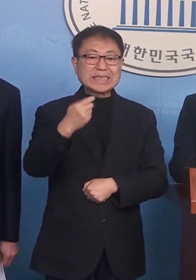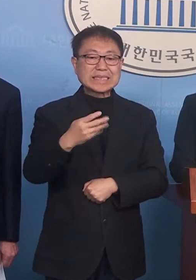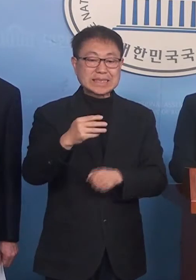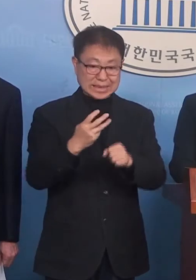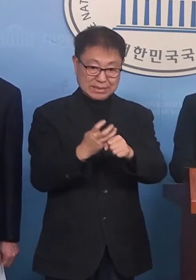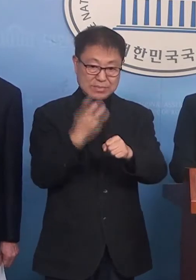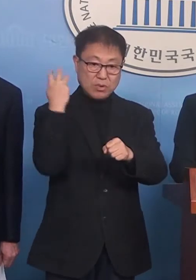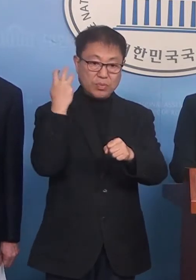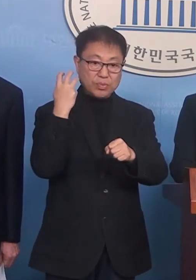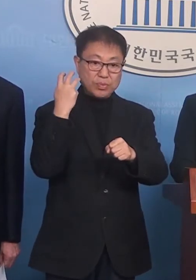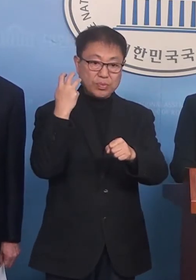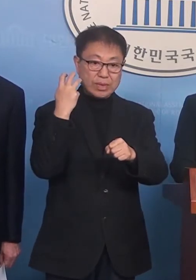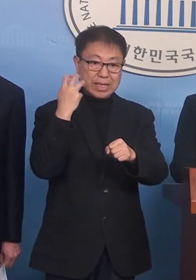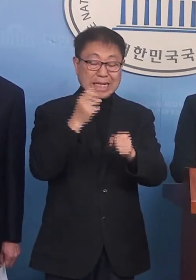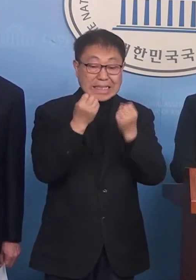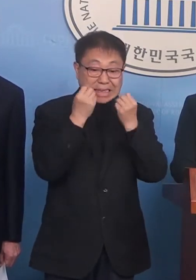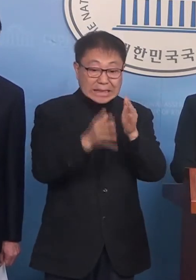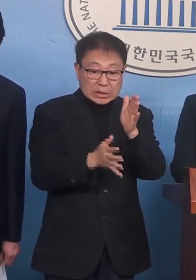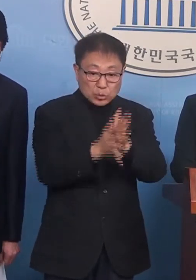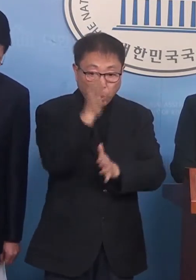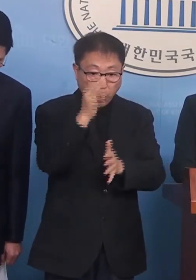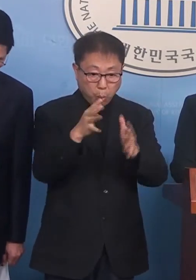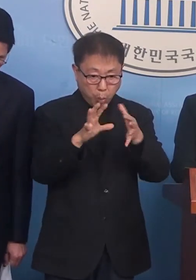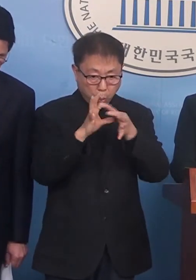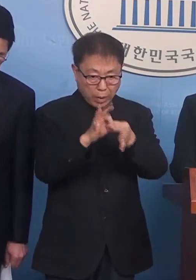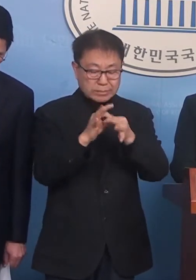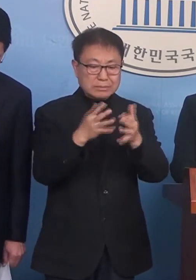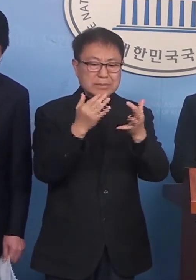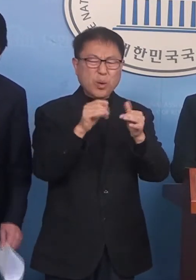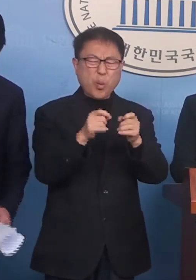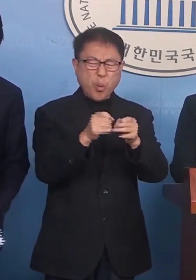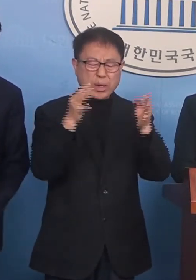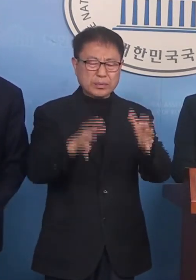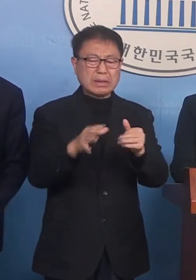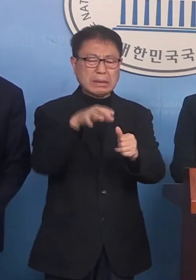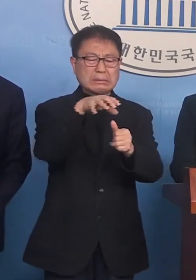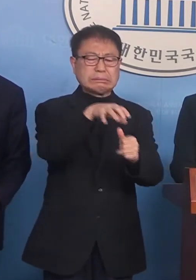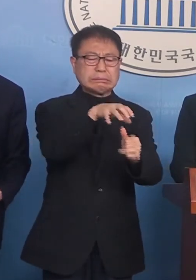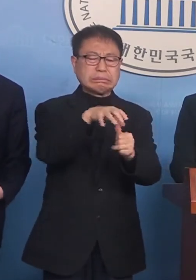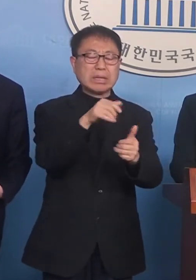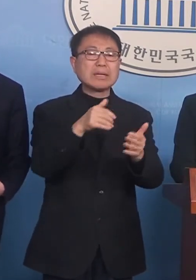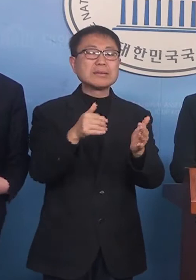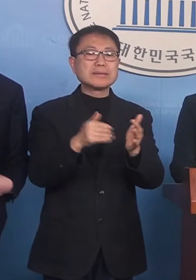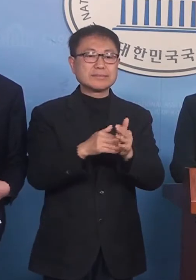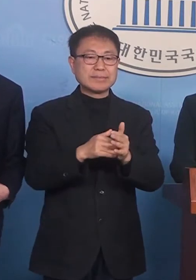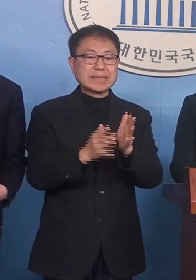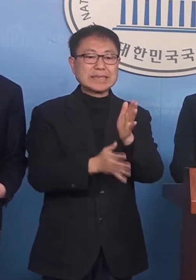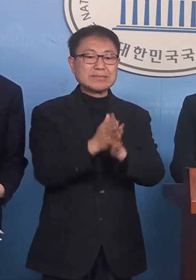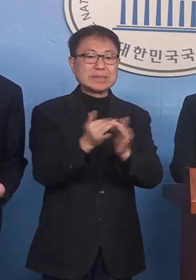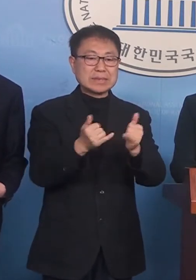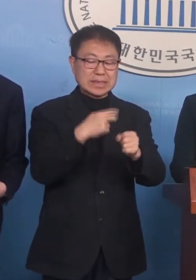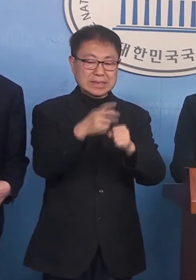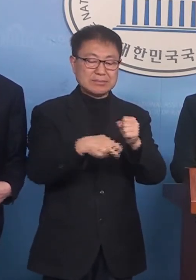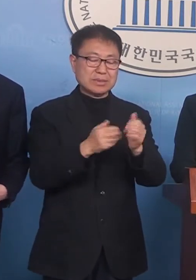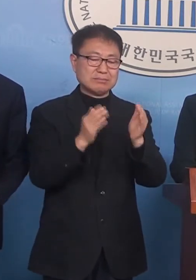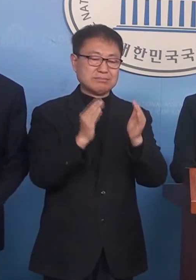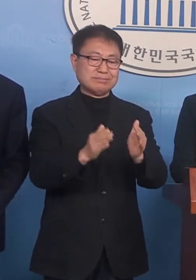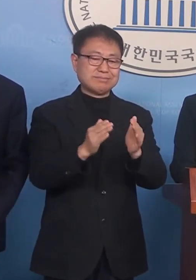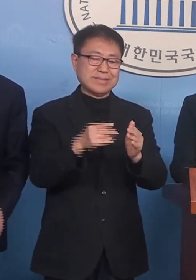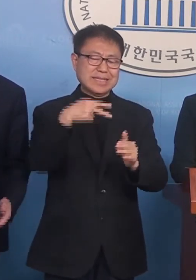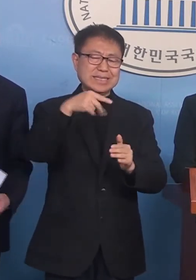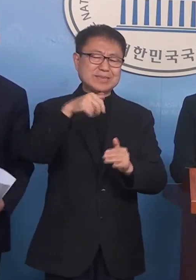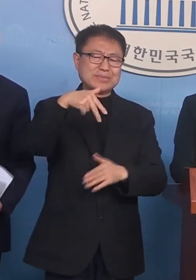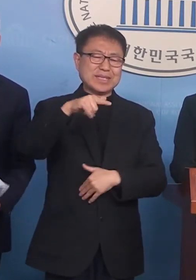전 1기 신도시로 주목받은 지역이지만 오랫동안 정체되어 있습니다. 시민들은 지난 20년간